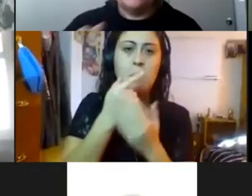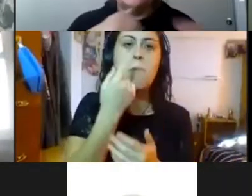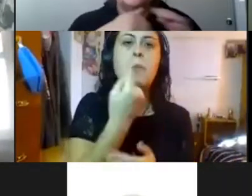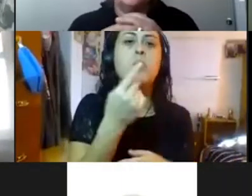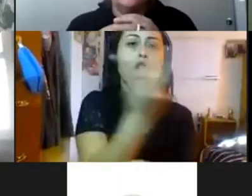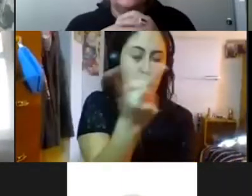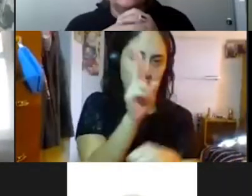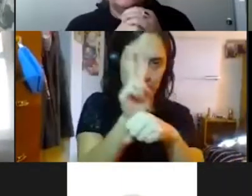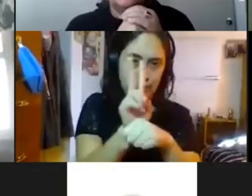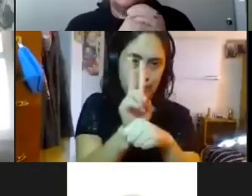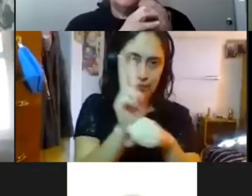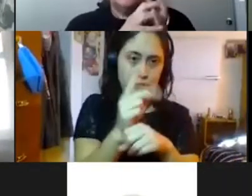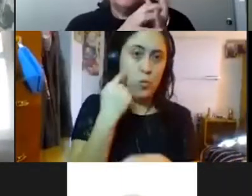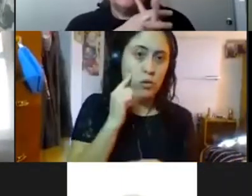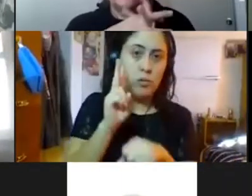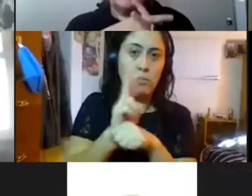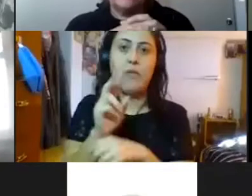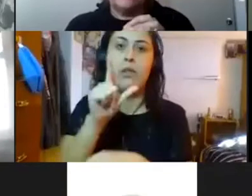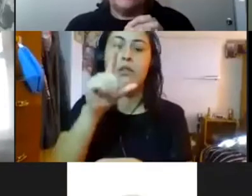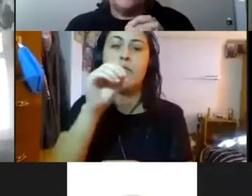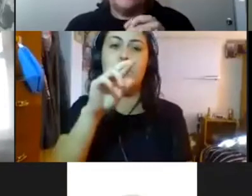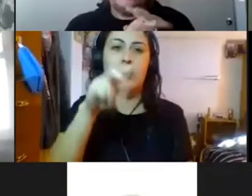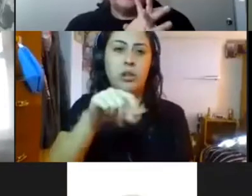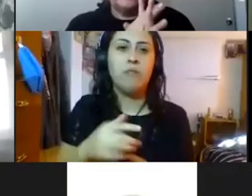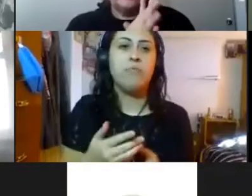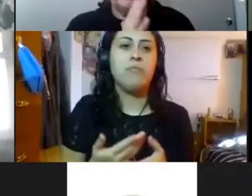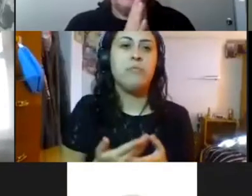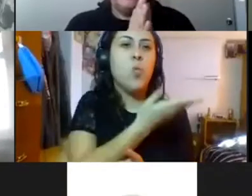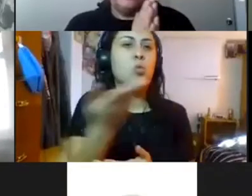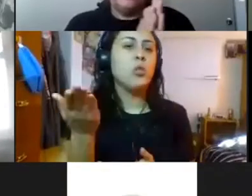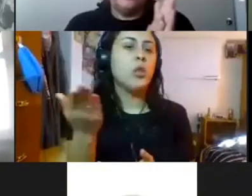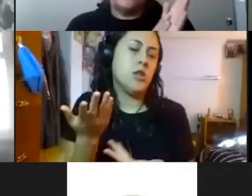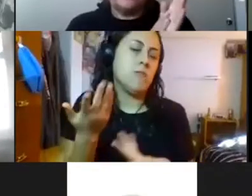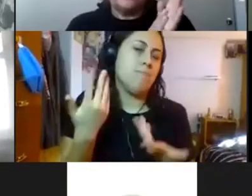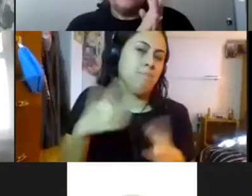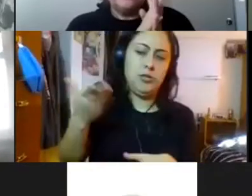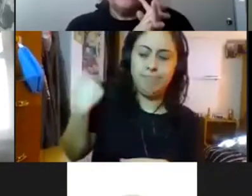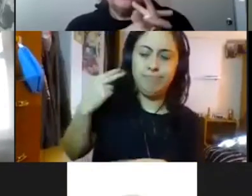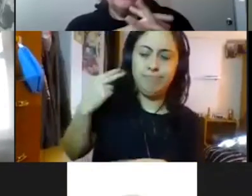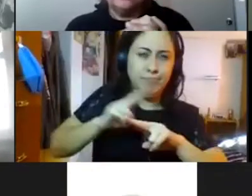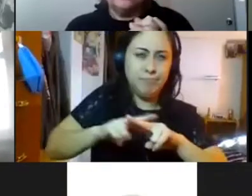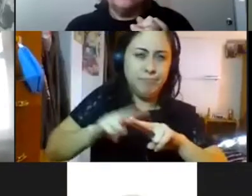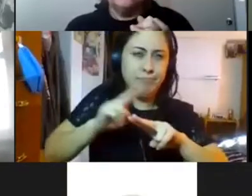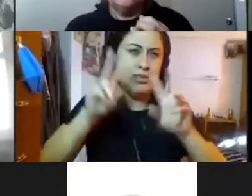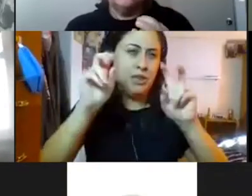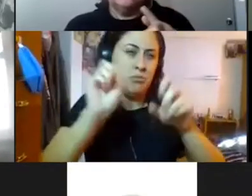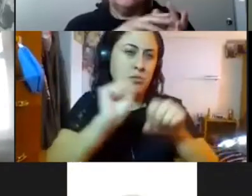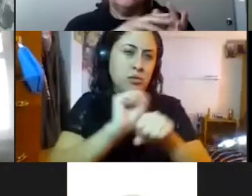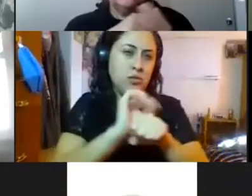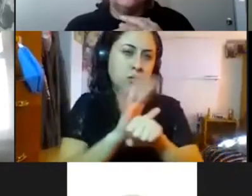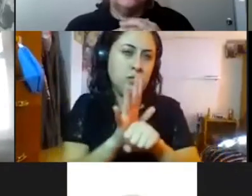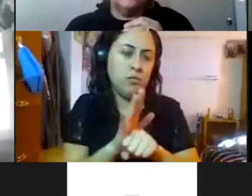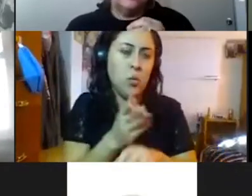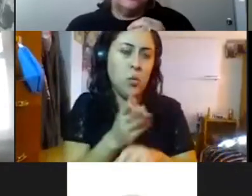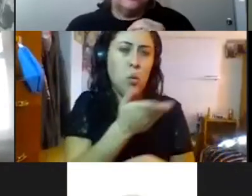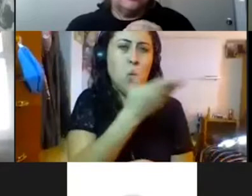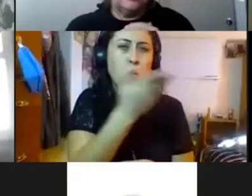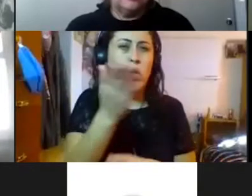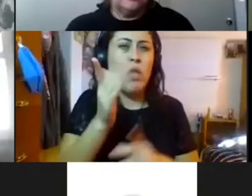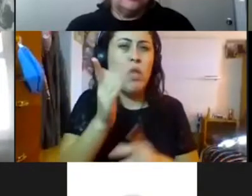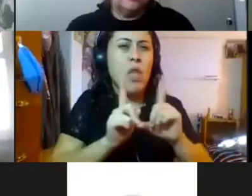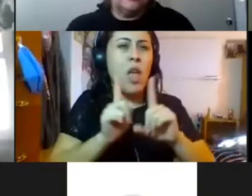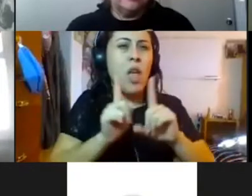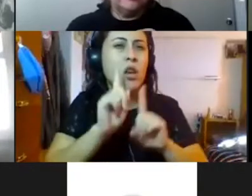dentro de todo lo que han podido hacer en la situación actual como docentes, si pudieran hacer algún cambio en su desempeño, ¿qué